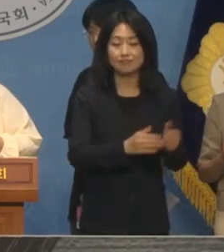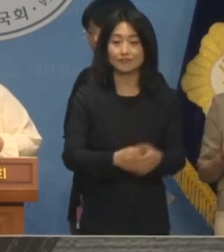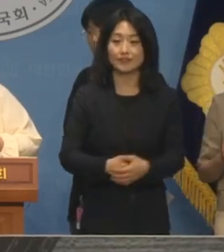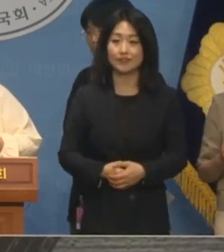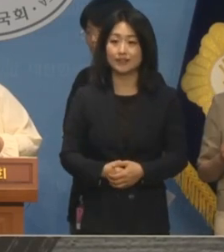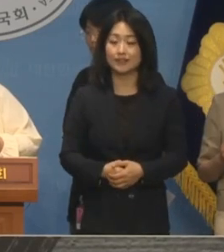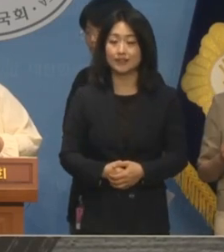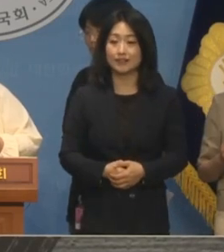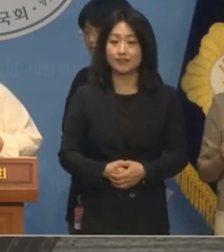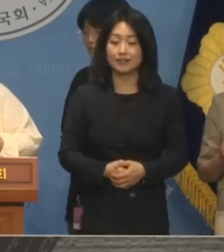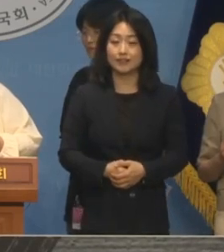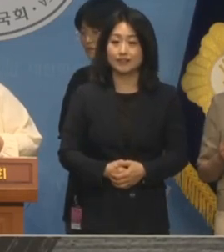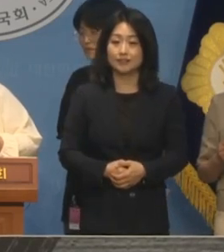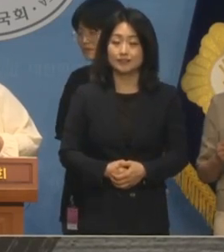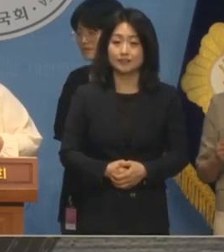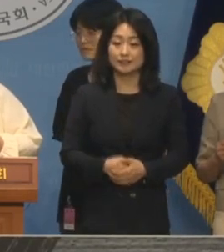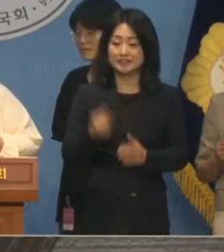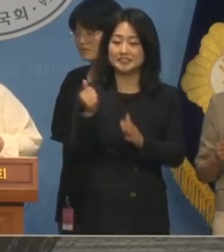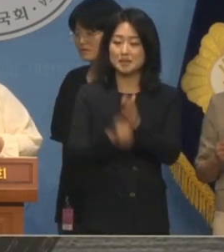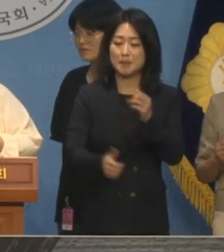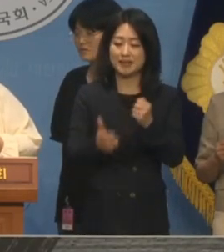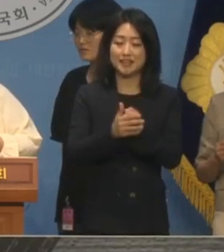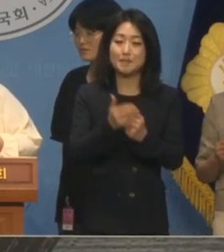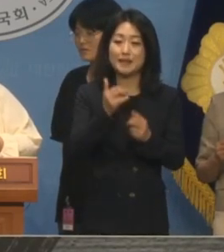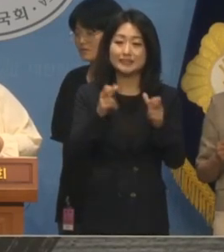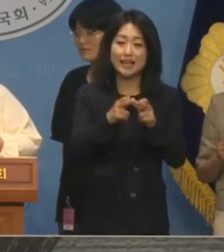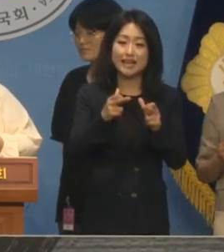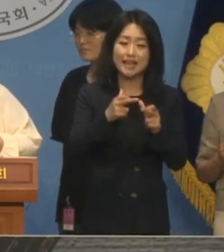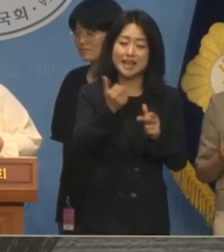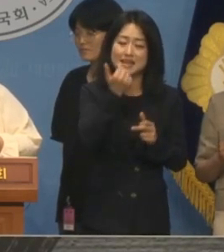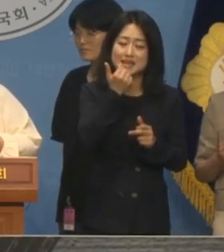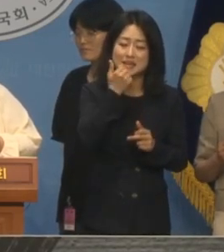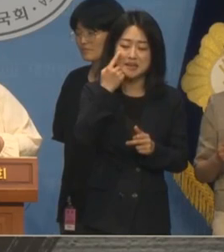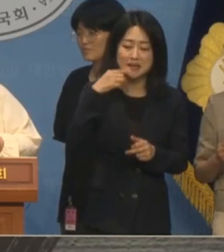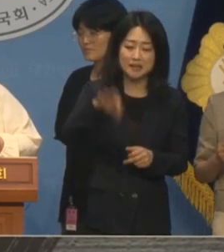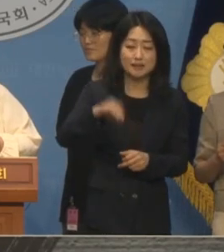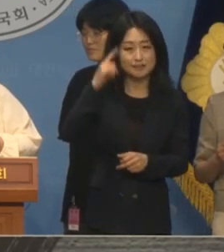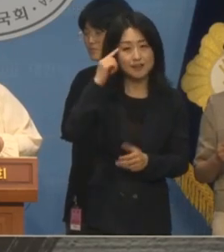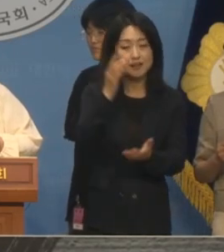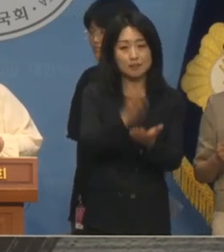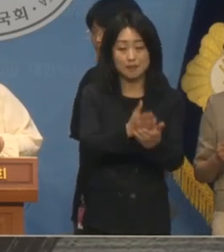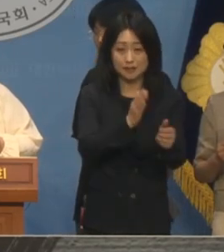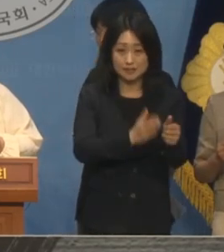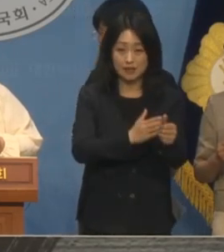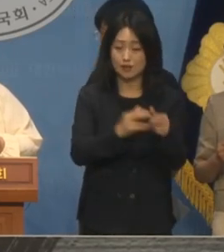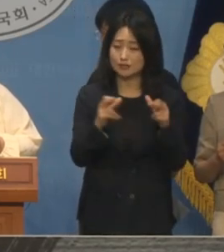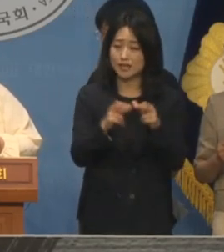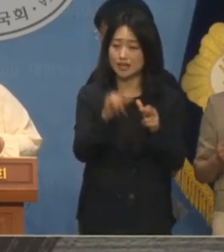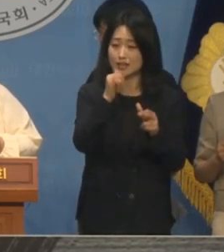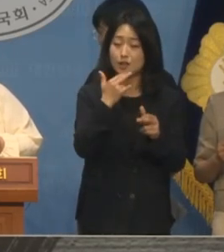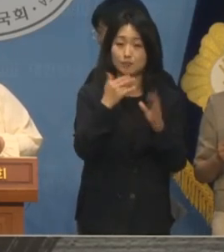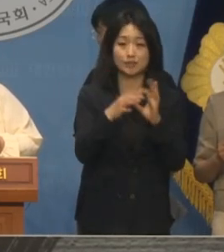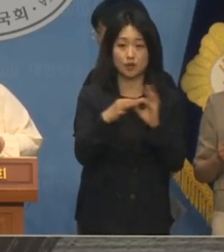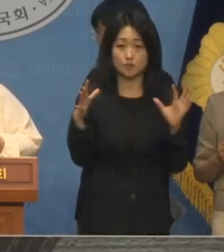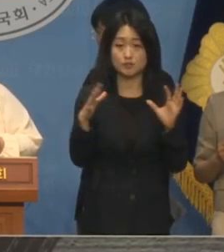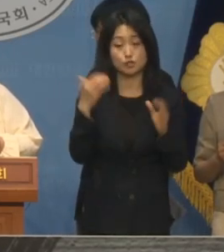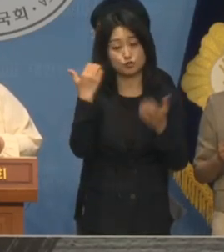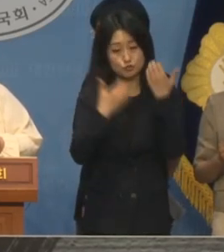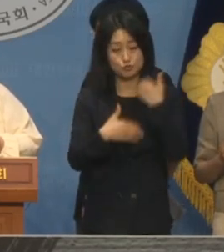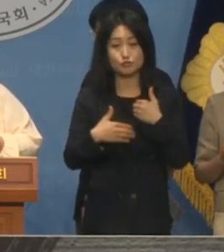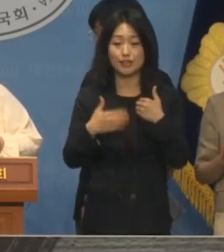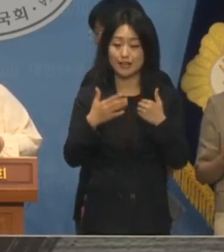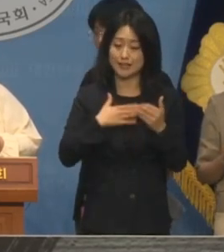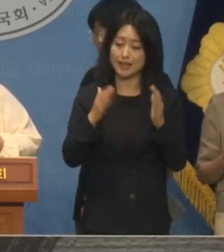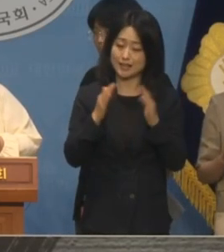않았으면 좋겠습니다. 가난하던 장애가 있던 상관없이 누구나 지역사회에서 내